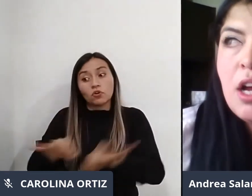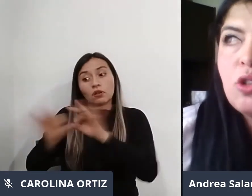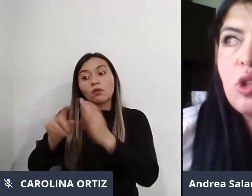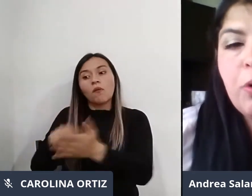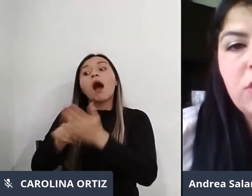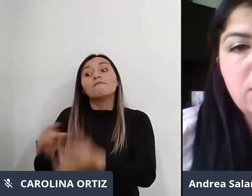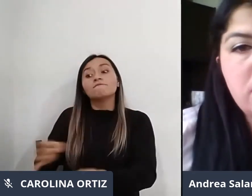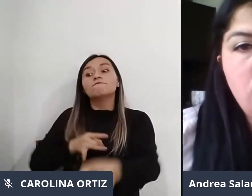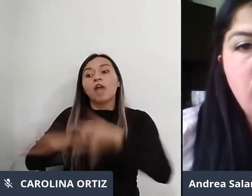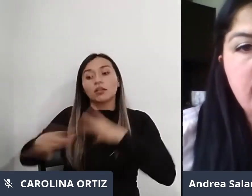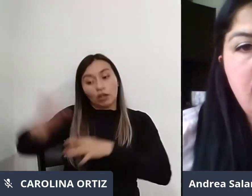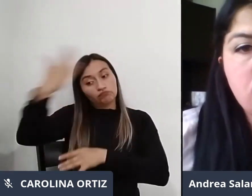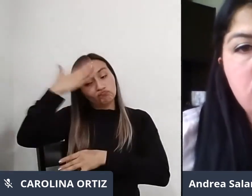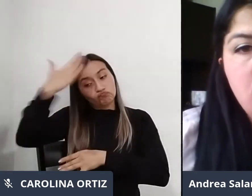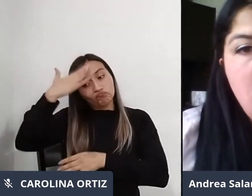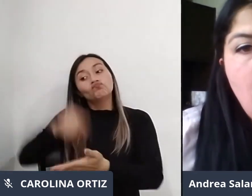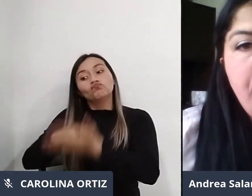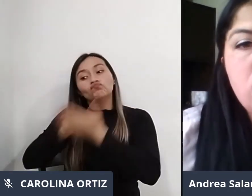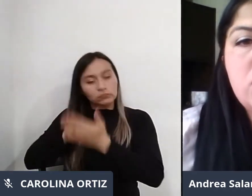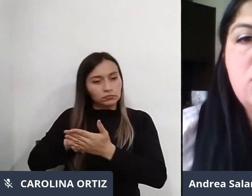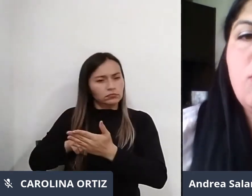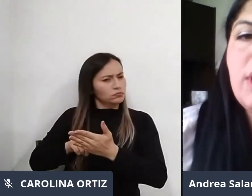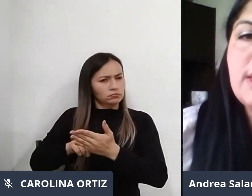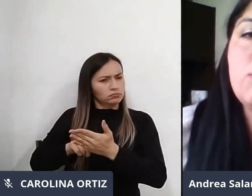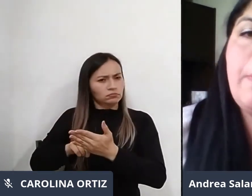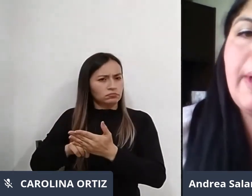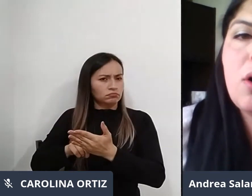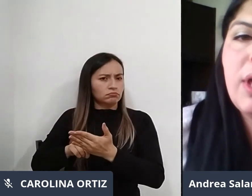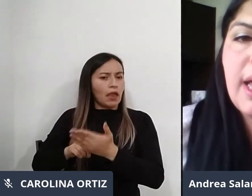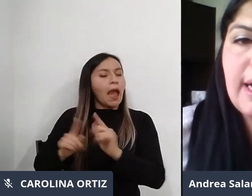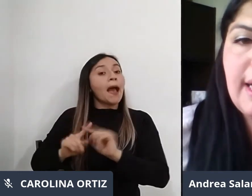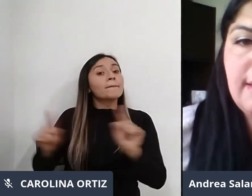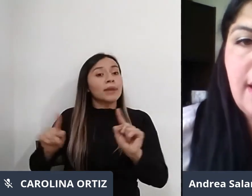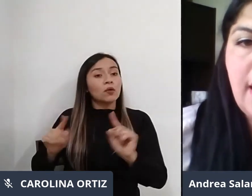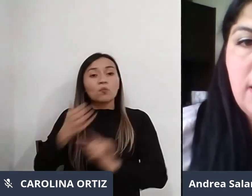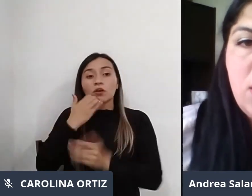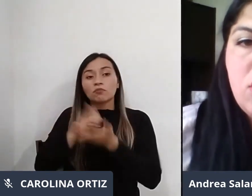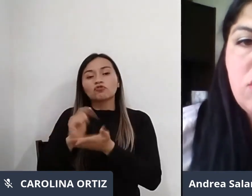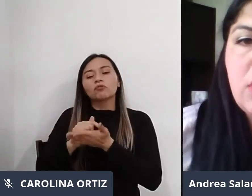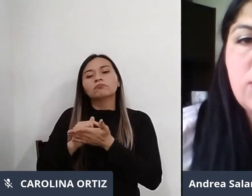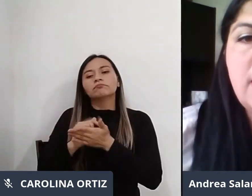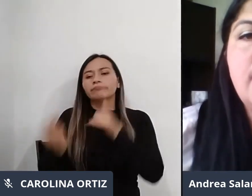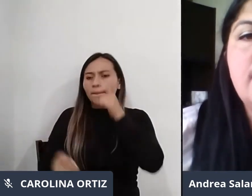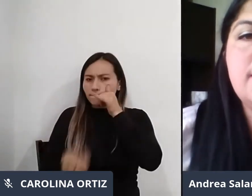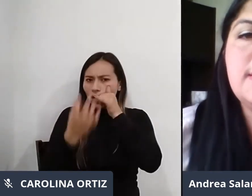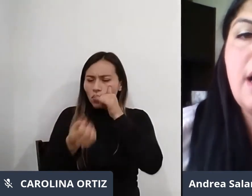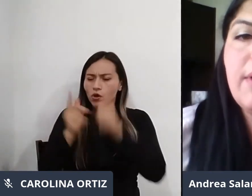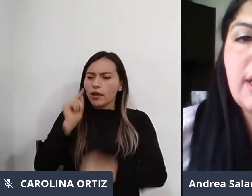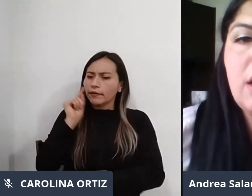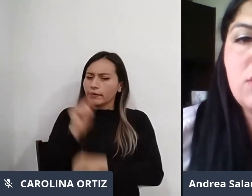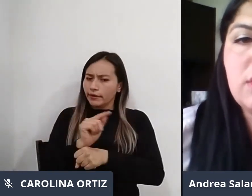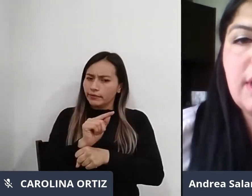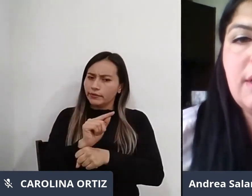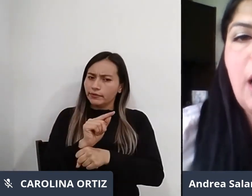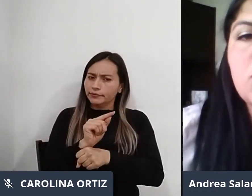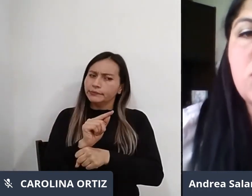de sus procesos educativos. Pero si yo voy a hacer una pedagogía crítica, yo tengo que